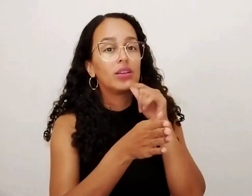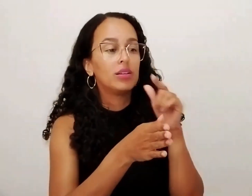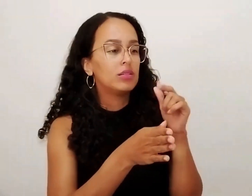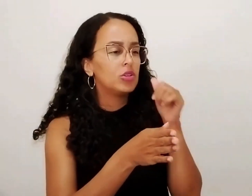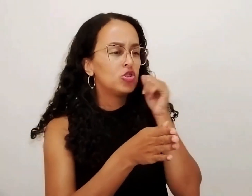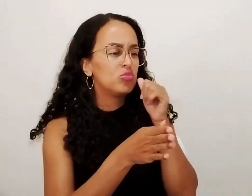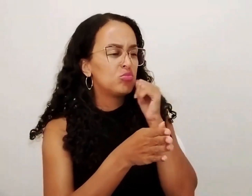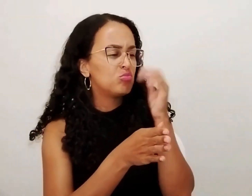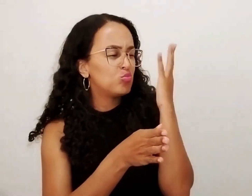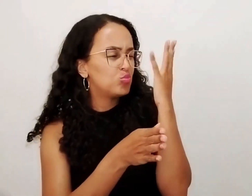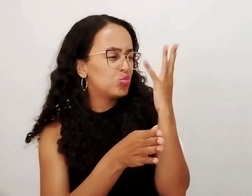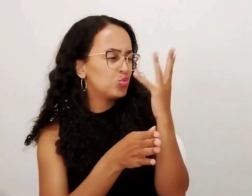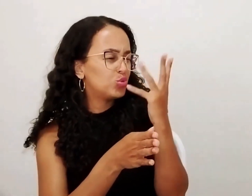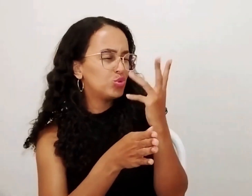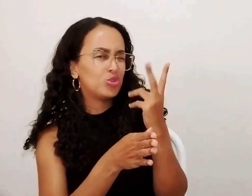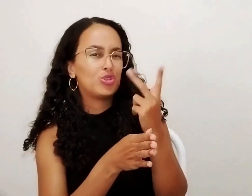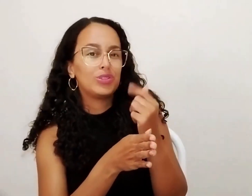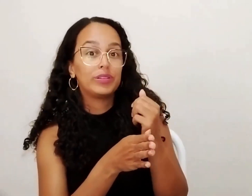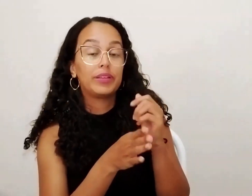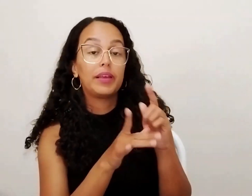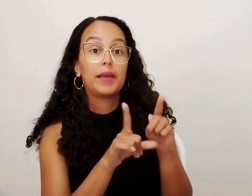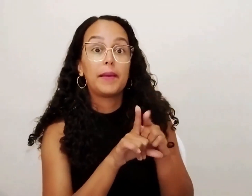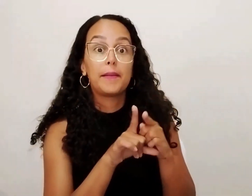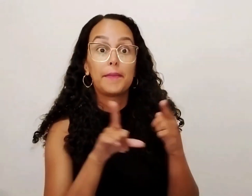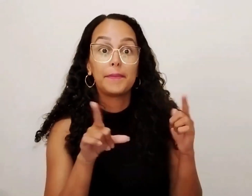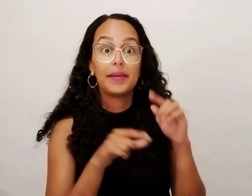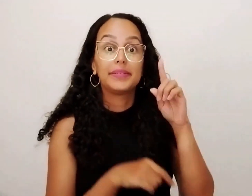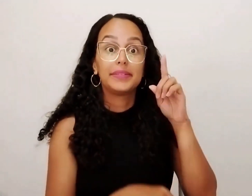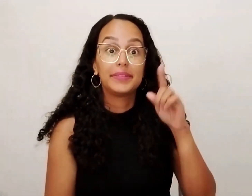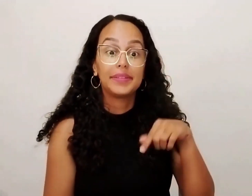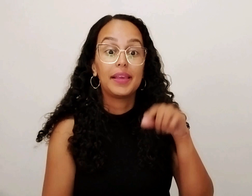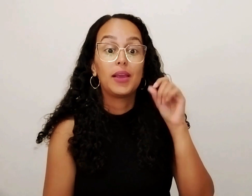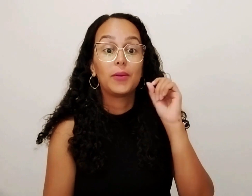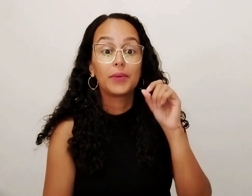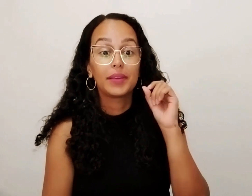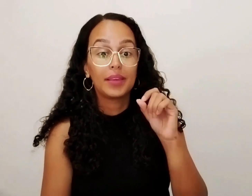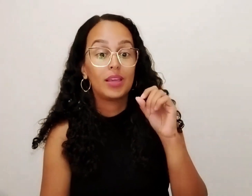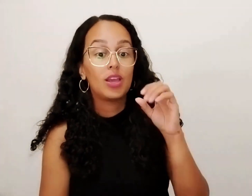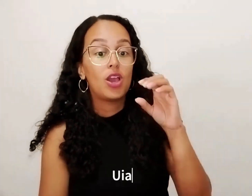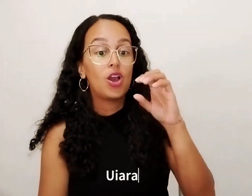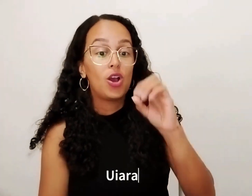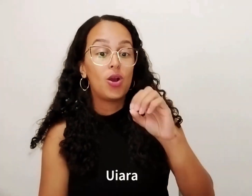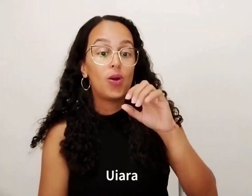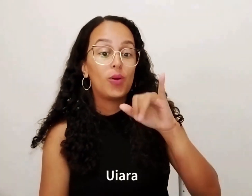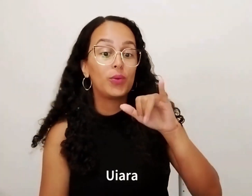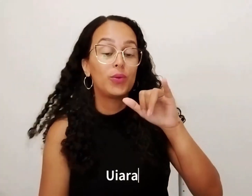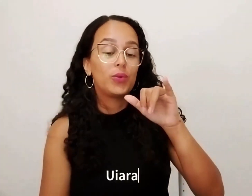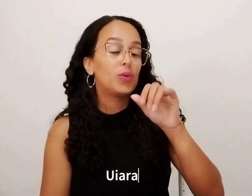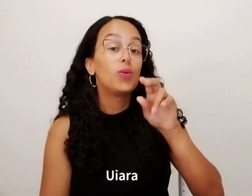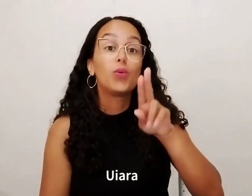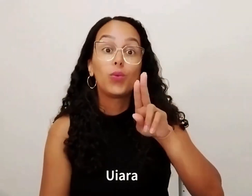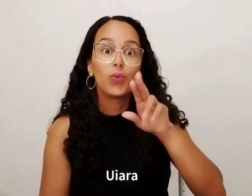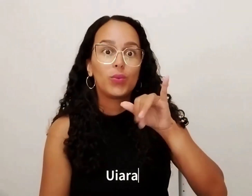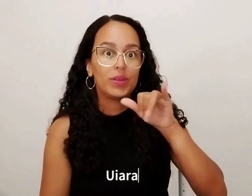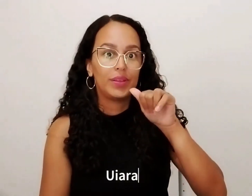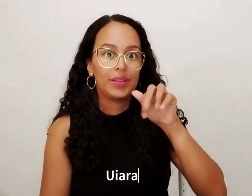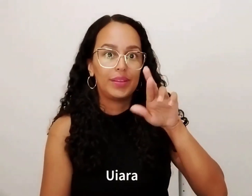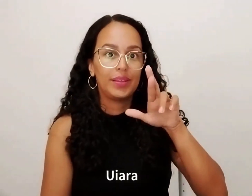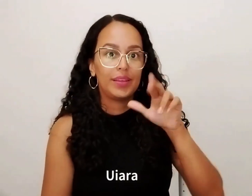O herói não resiste e entra na água. Após uma luta, ele consegue fugir, mas perde novamente